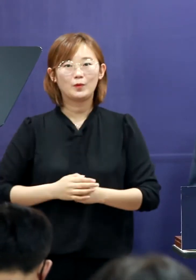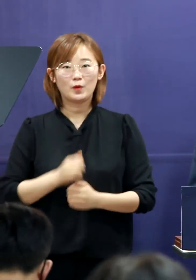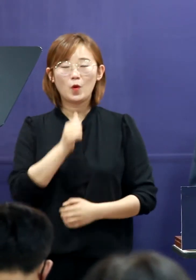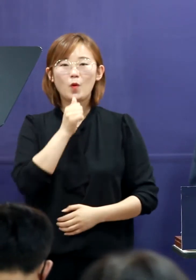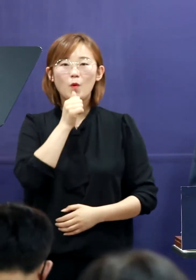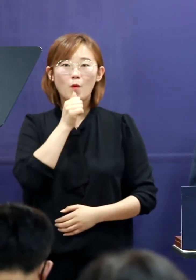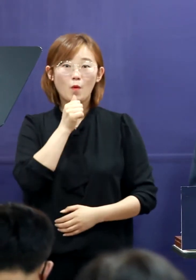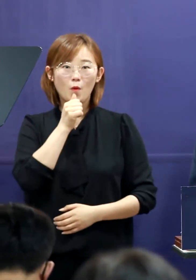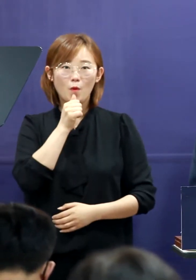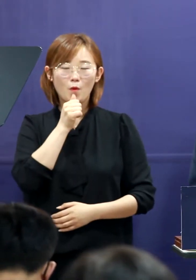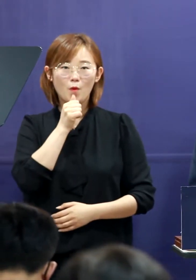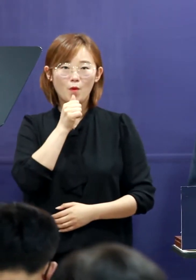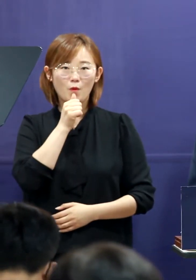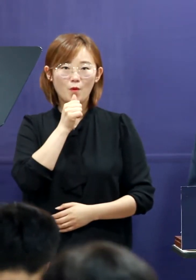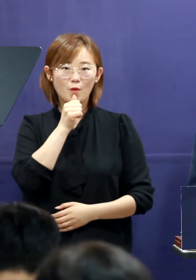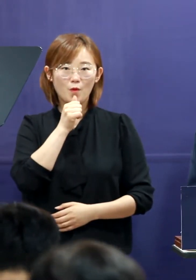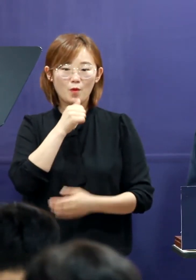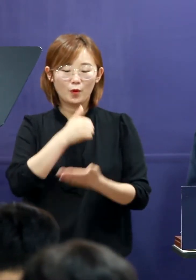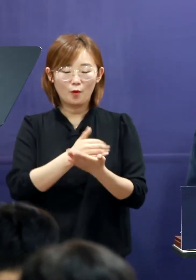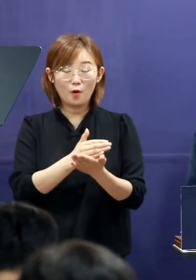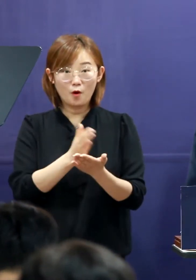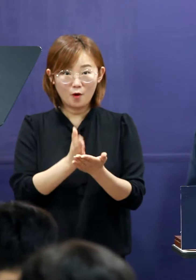콩과에 속하는 그런 이제